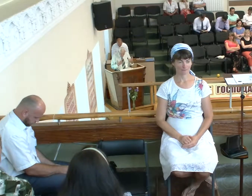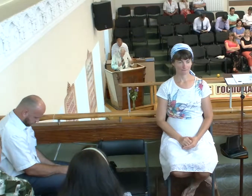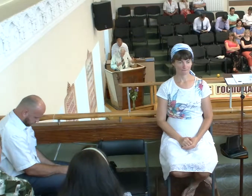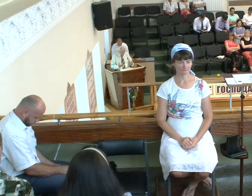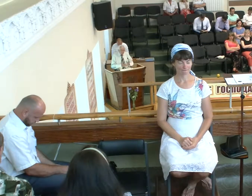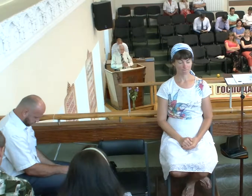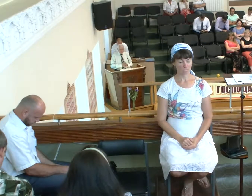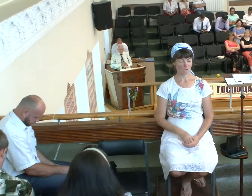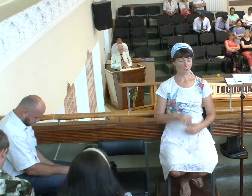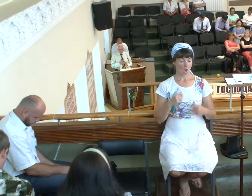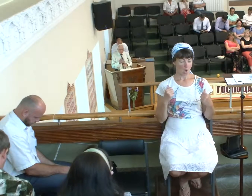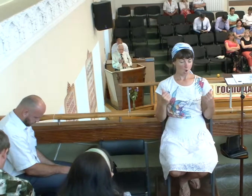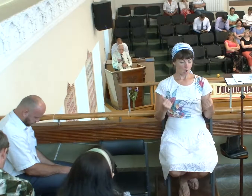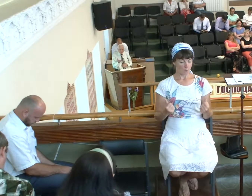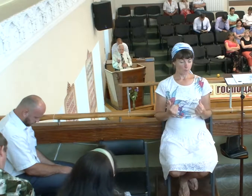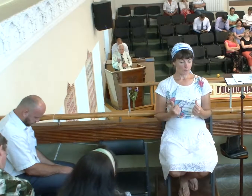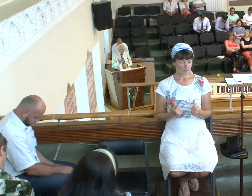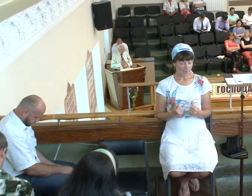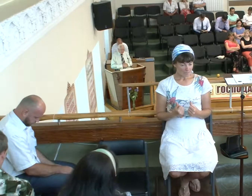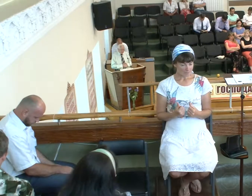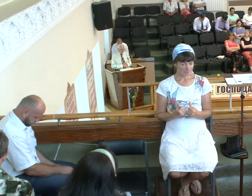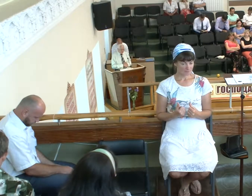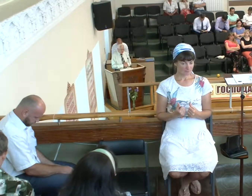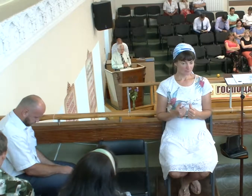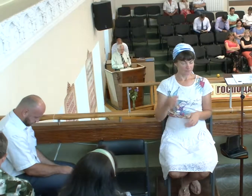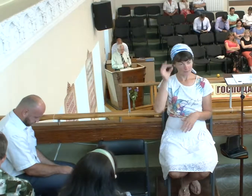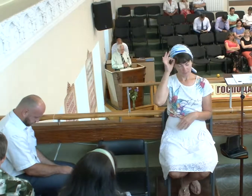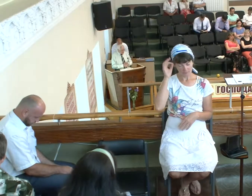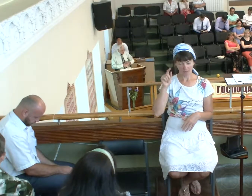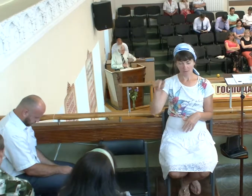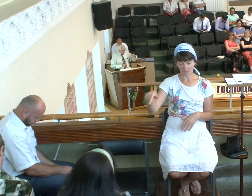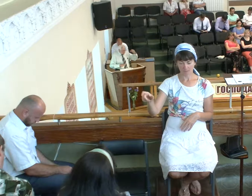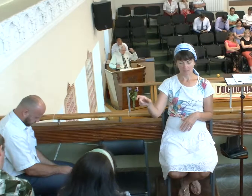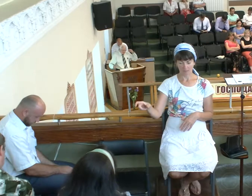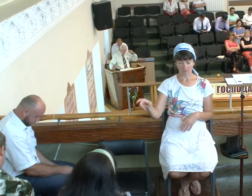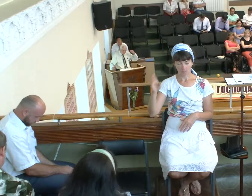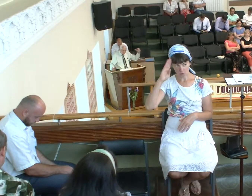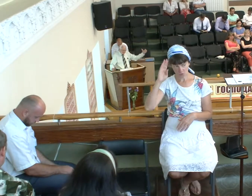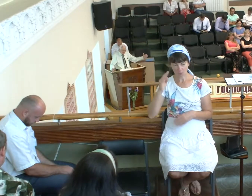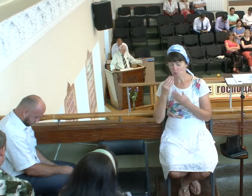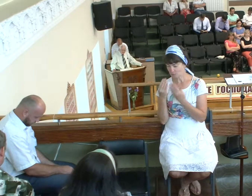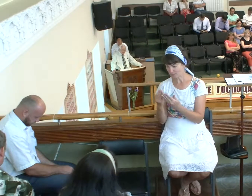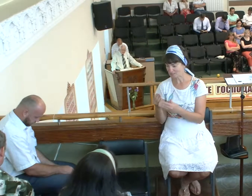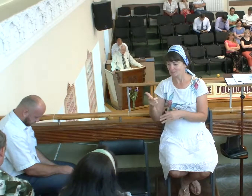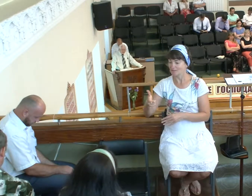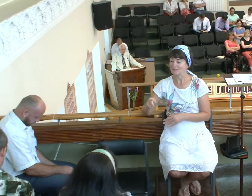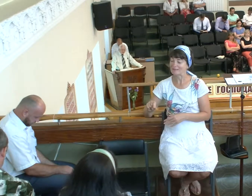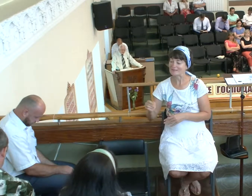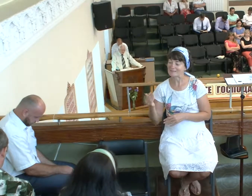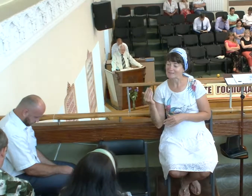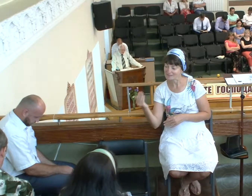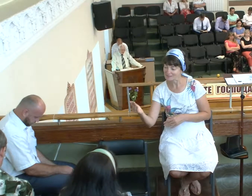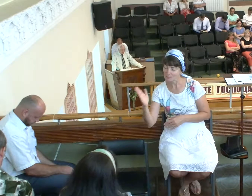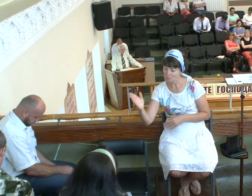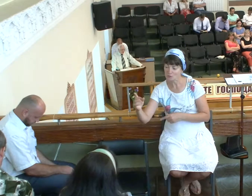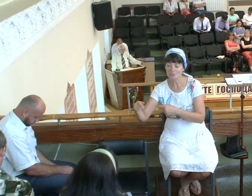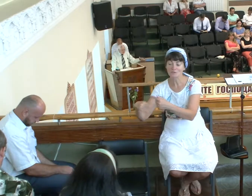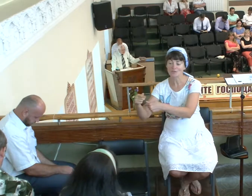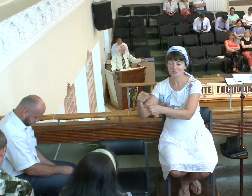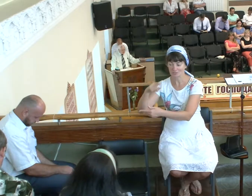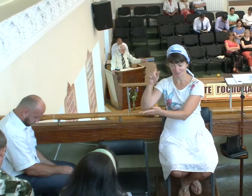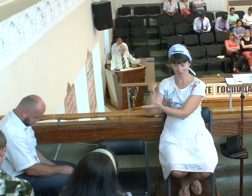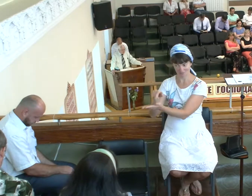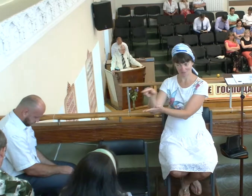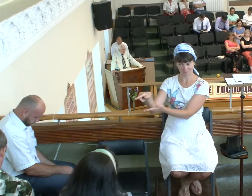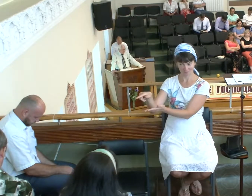был главный вопрос, где он будет вечность проводить. То, что он был большим человеком в этом мире, это одно. А